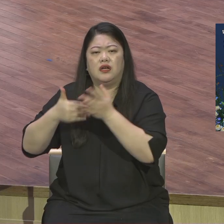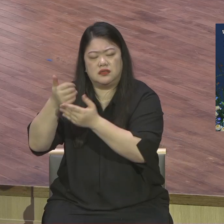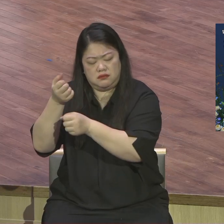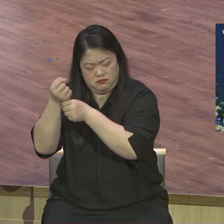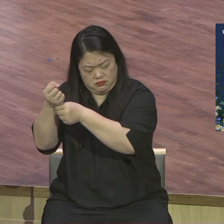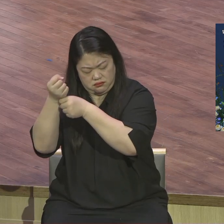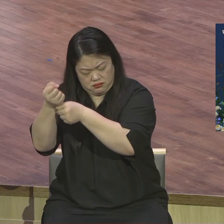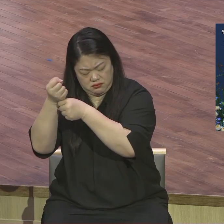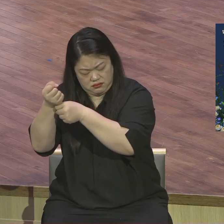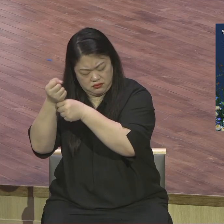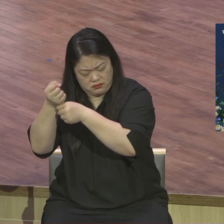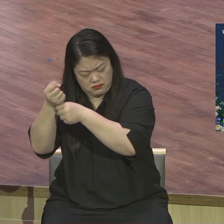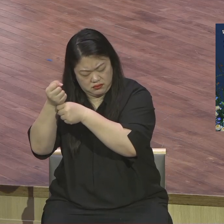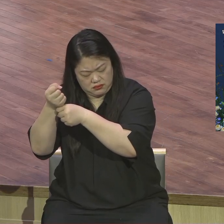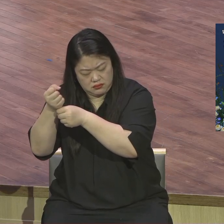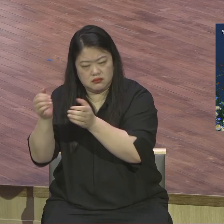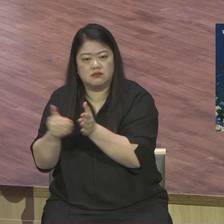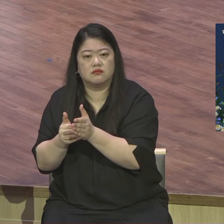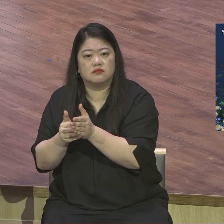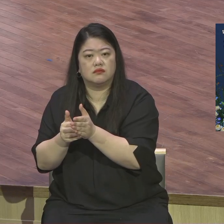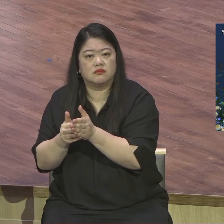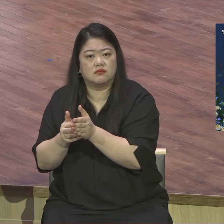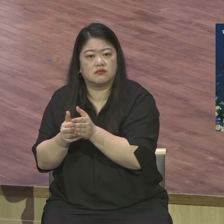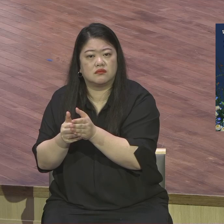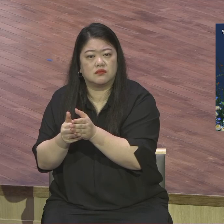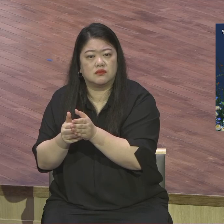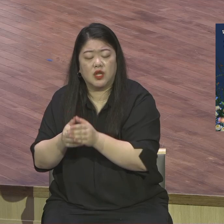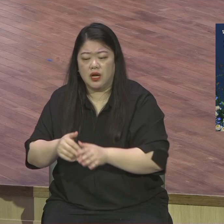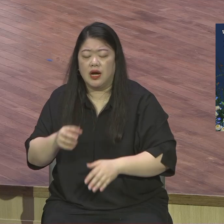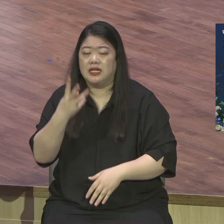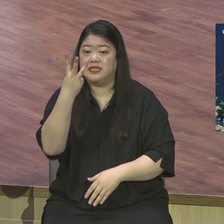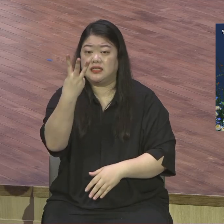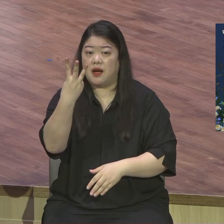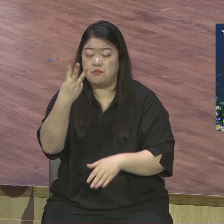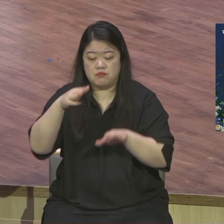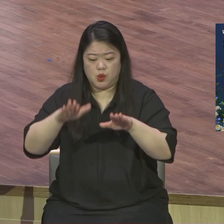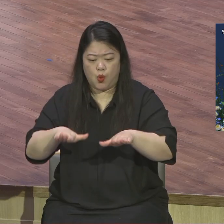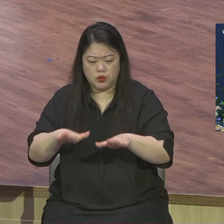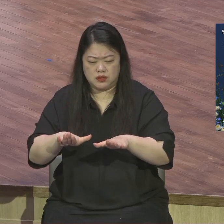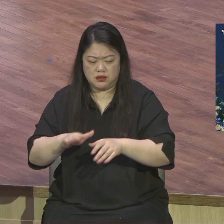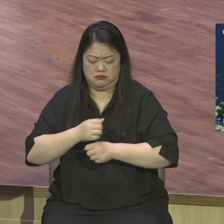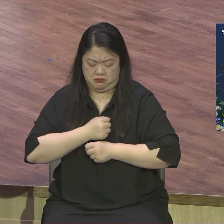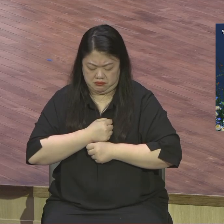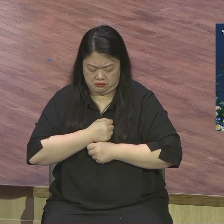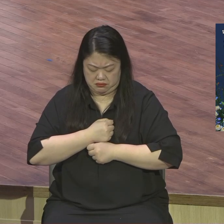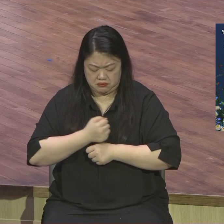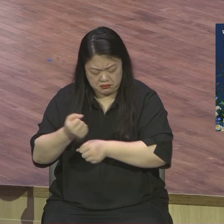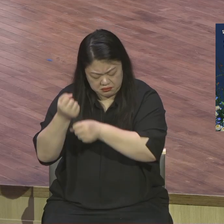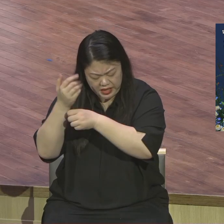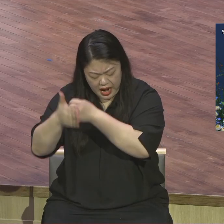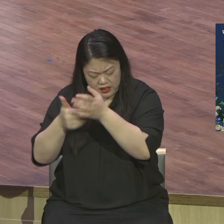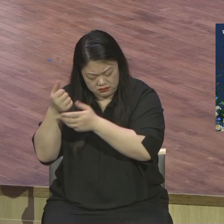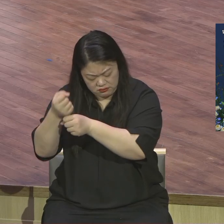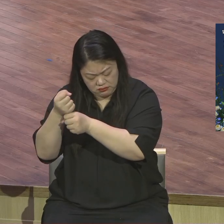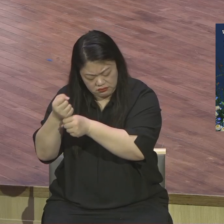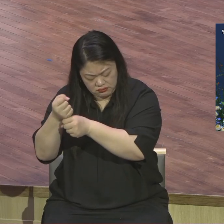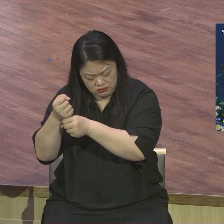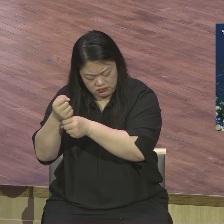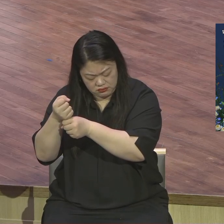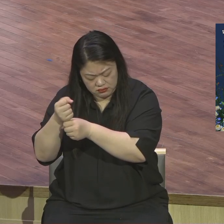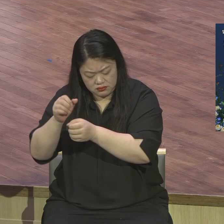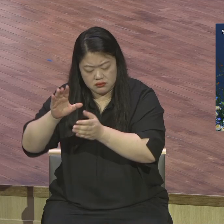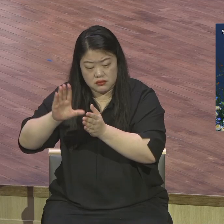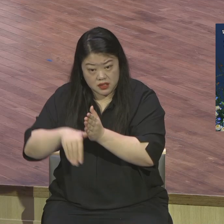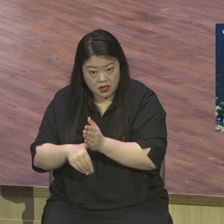올인했더니 구하지 않은 거 다 회복시켜버렸어요 이게 마트문